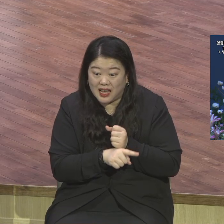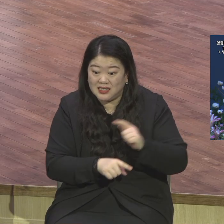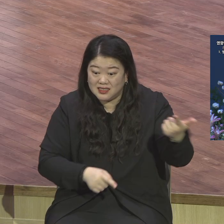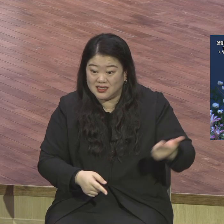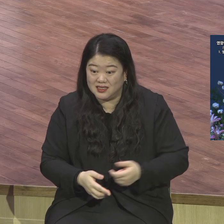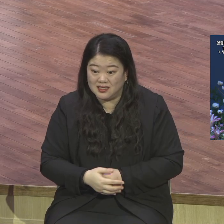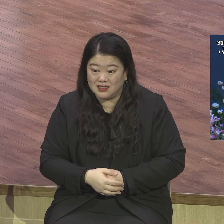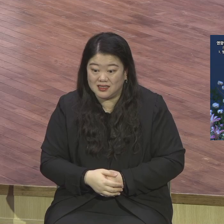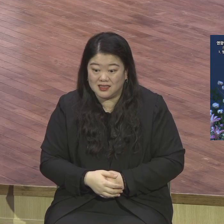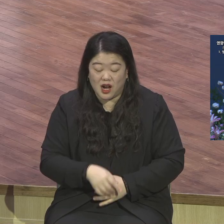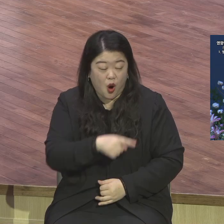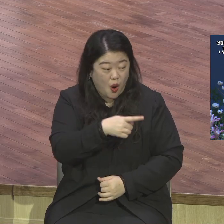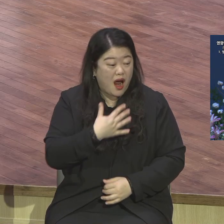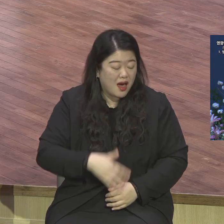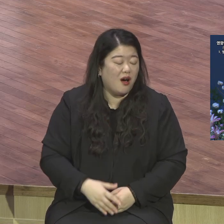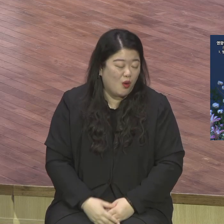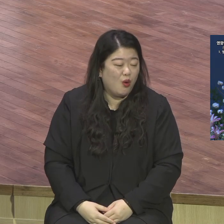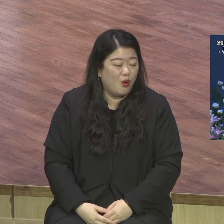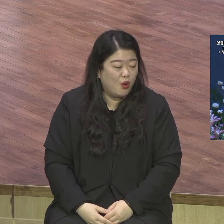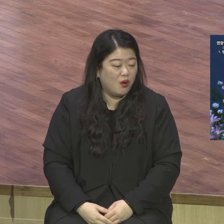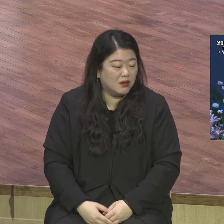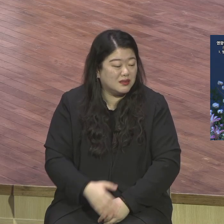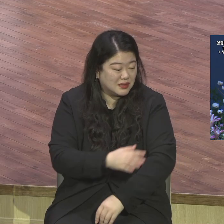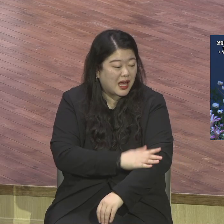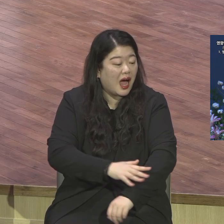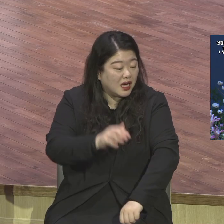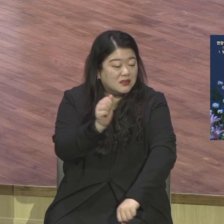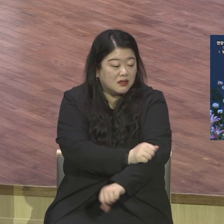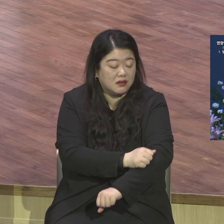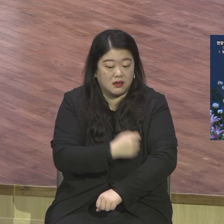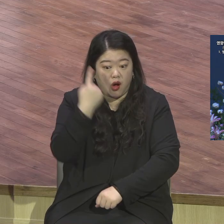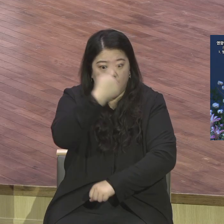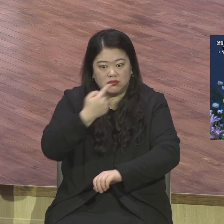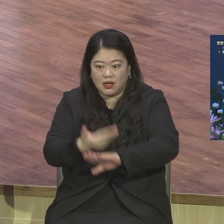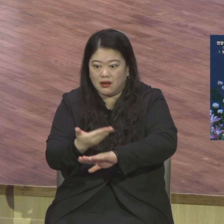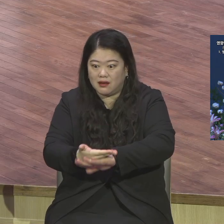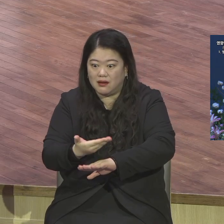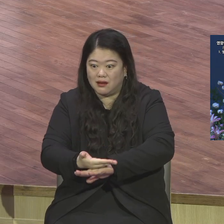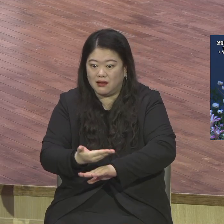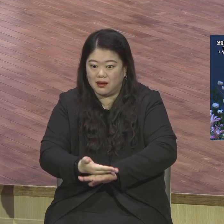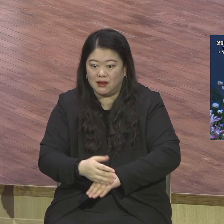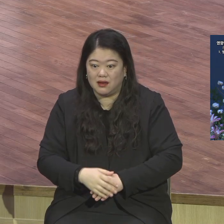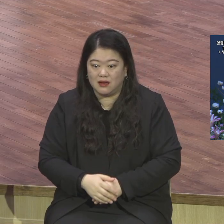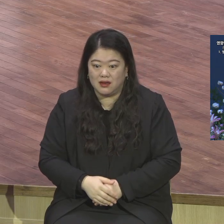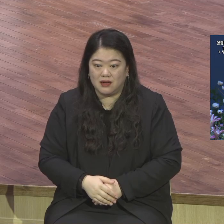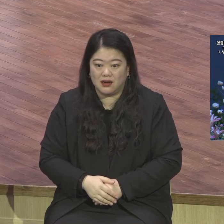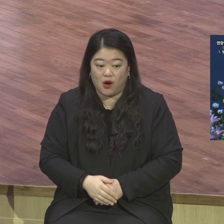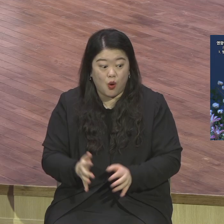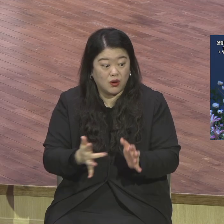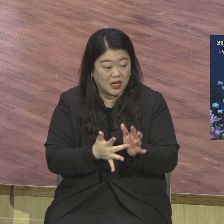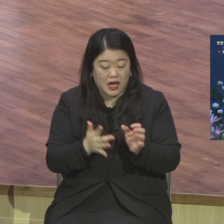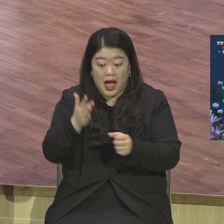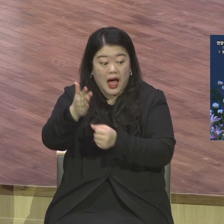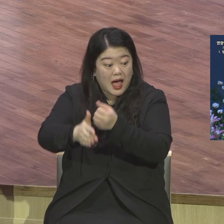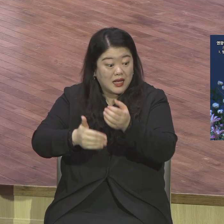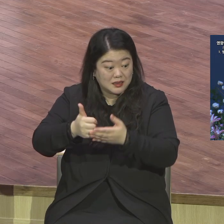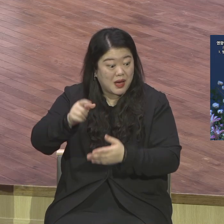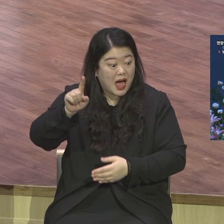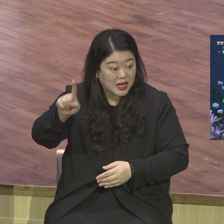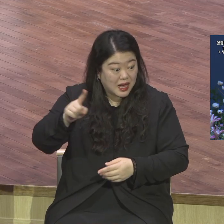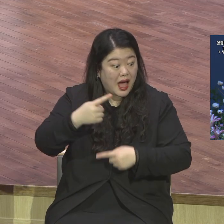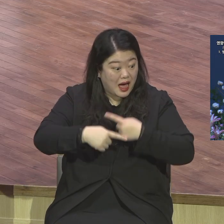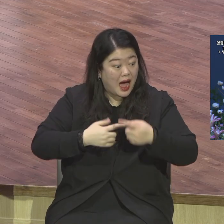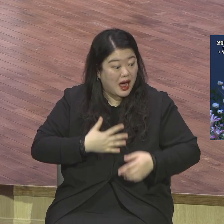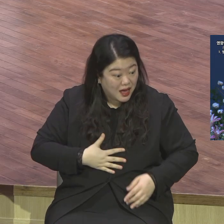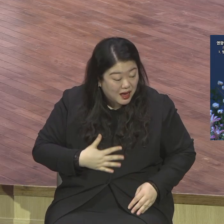너희들처럼 하나님이 한 분이신 줄을 지식적으로는 알고 입으로